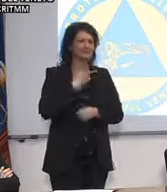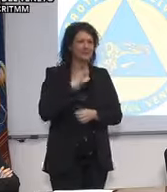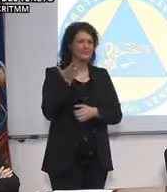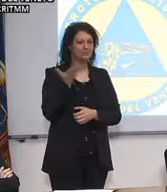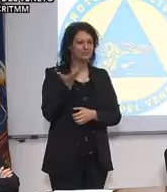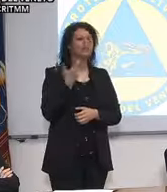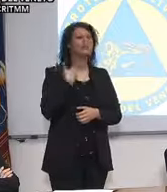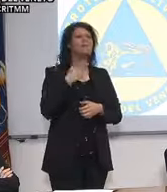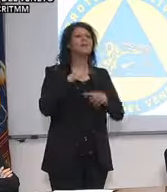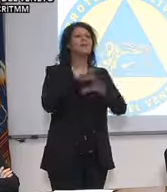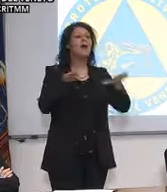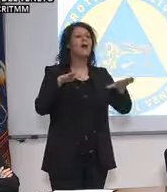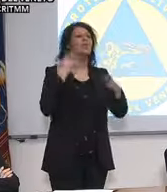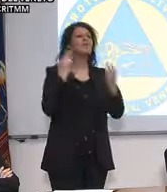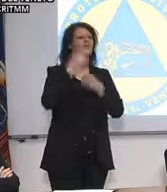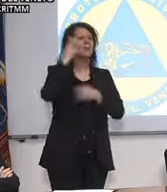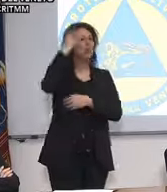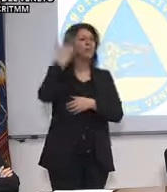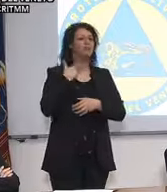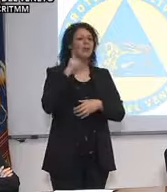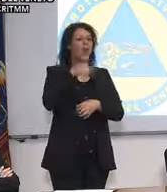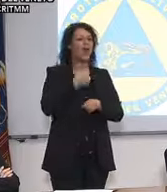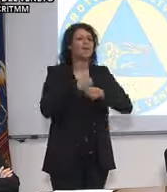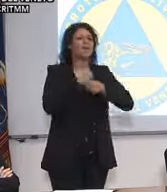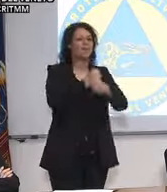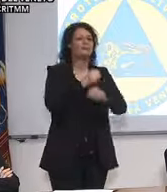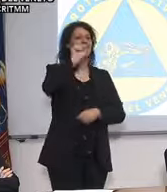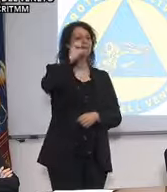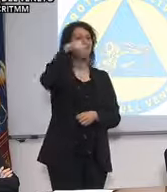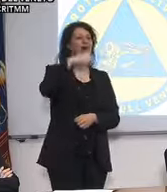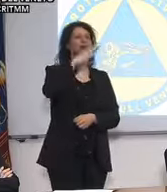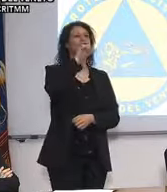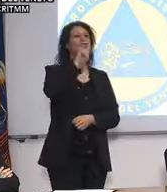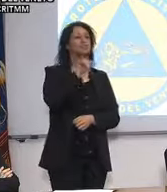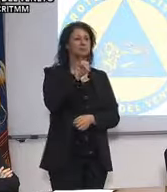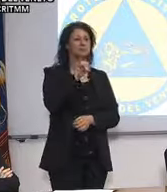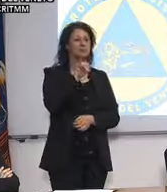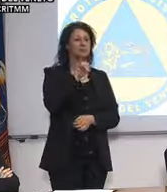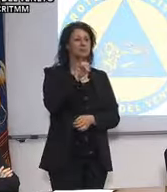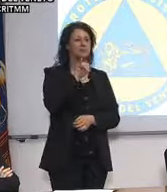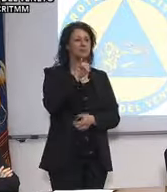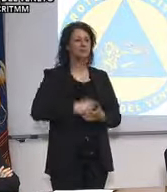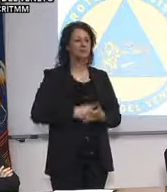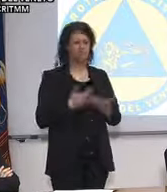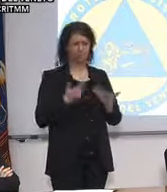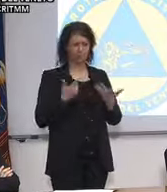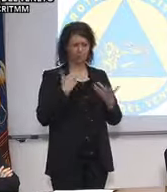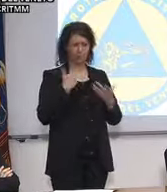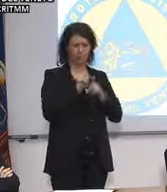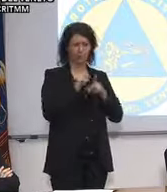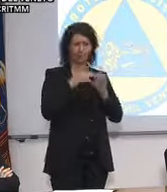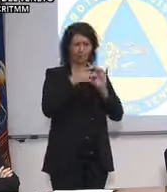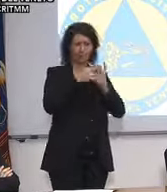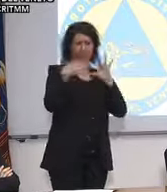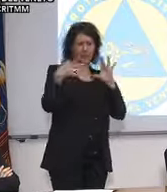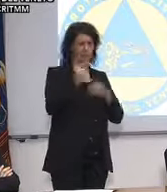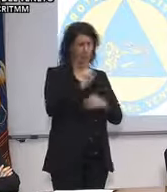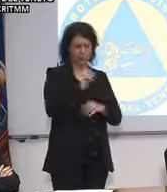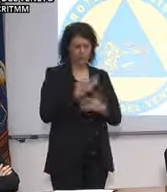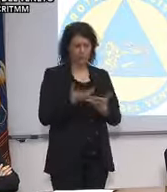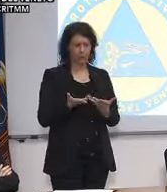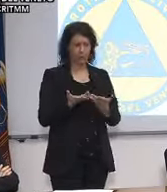rappresentante del Lanci nei tavoli. Cioè, non è che facciamo delle cose, come si può dire, in dissociazione, cioè nel senso che non è, il